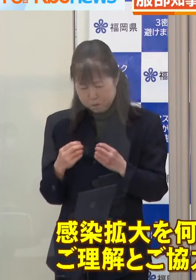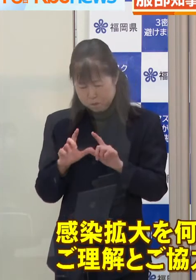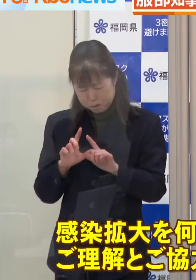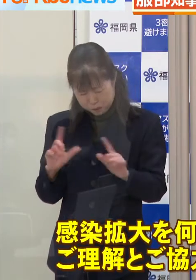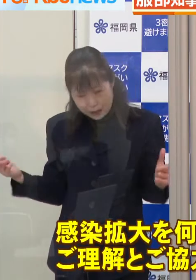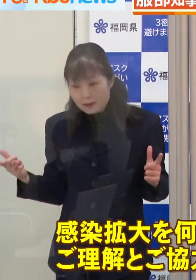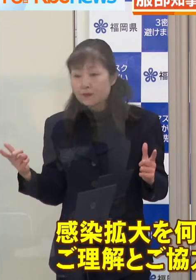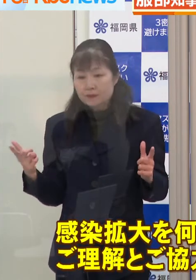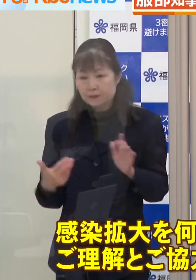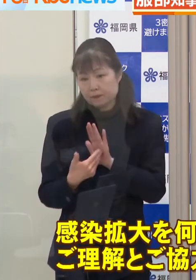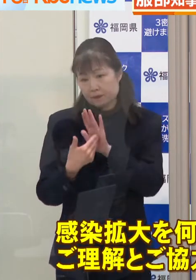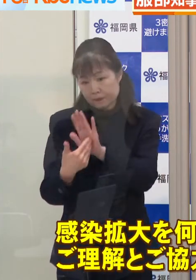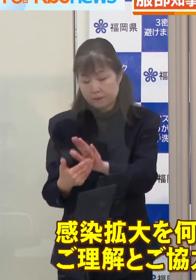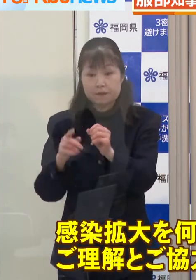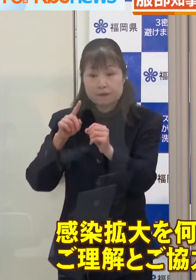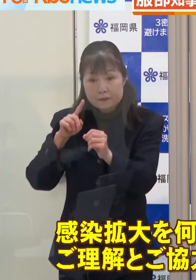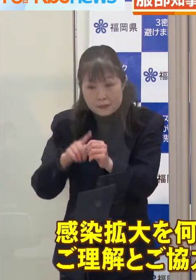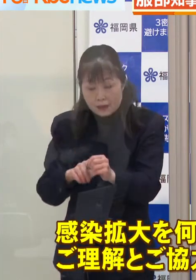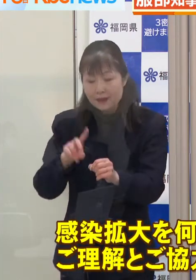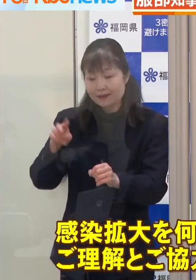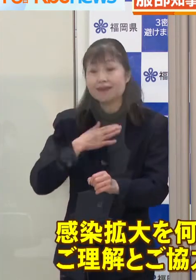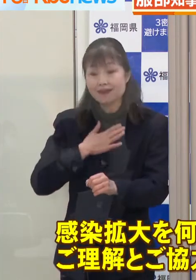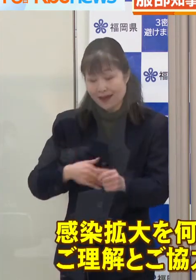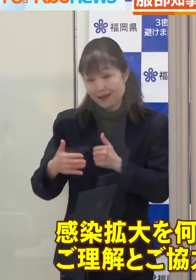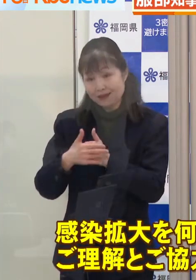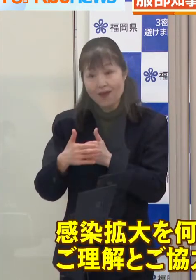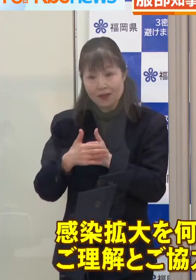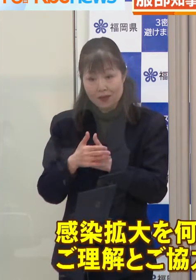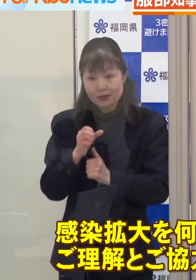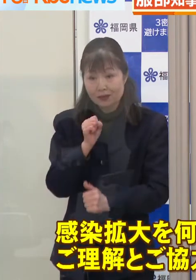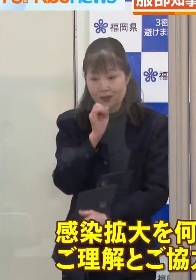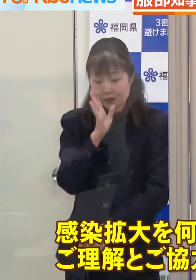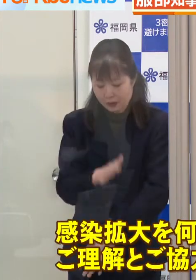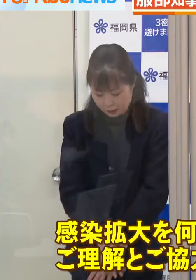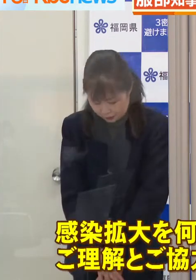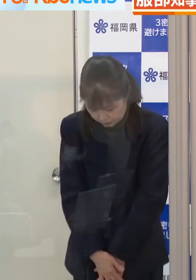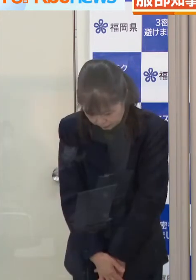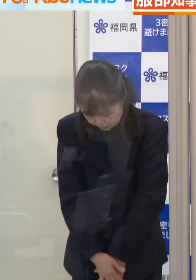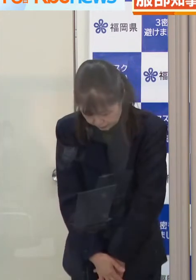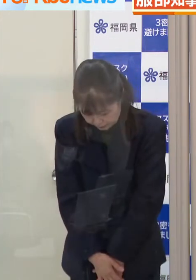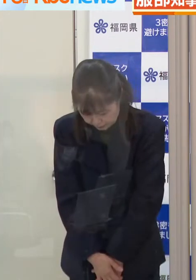ために、何卒ご理解とご協力のほどよろしくお願いを申し上げます。